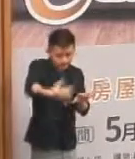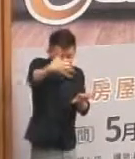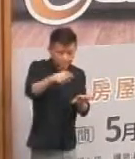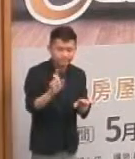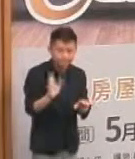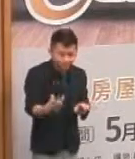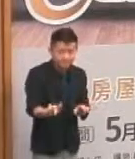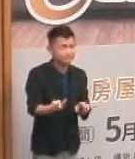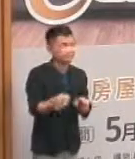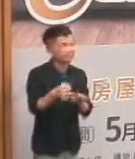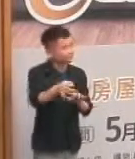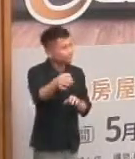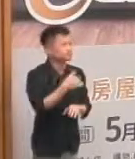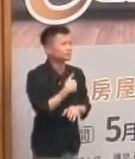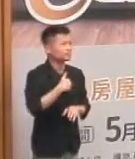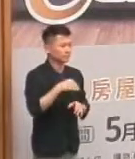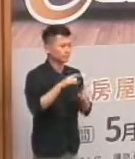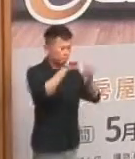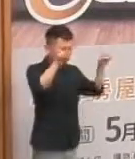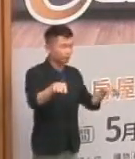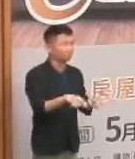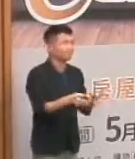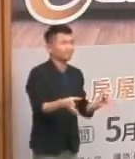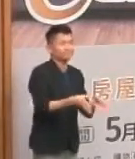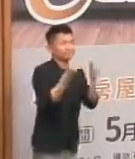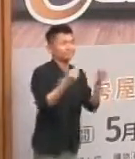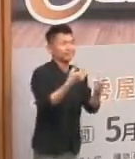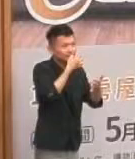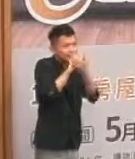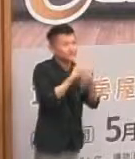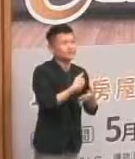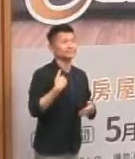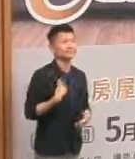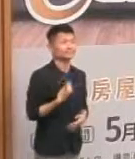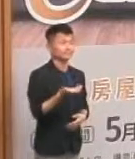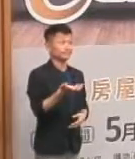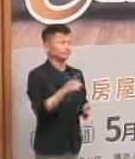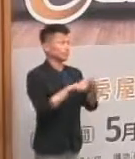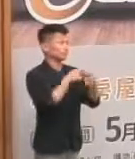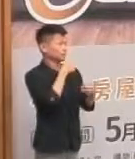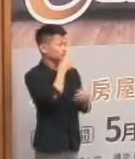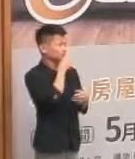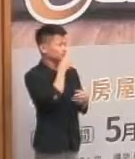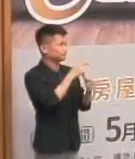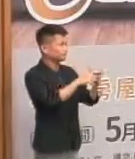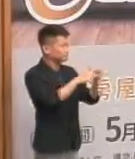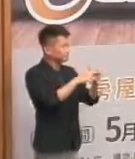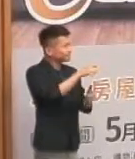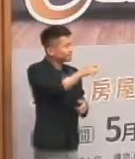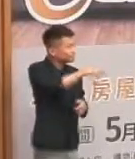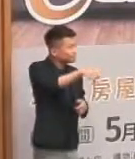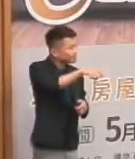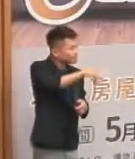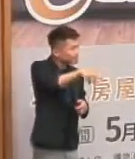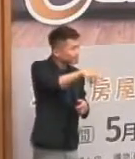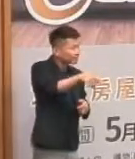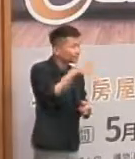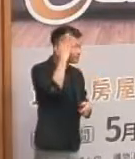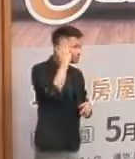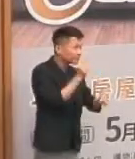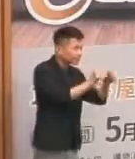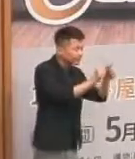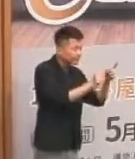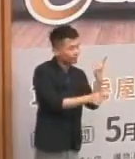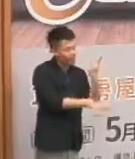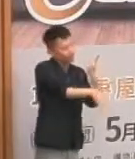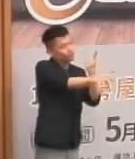好，他连税单都不需要。那刚才那个主持人也介绍过，这个 app 里面其实就是扫描 QR code， 直接